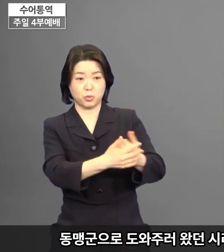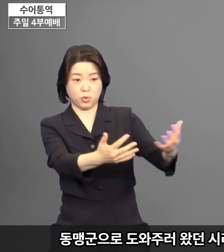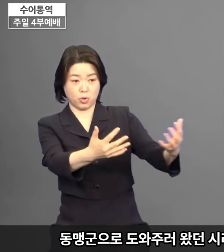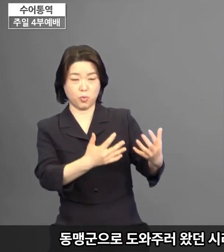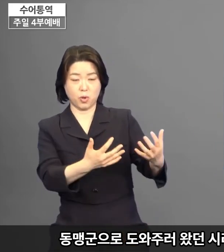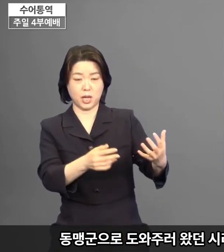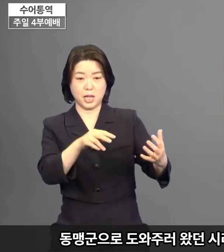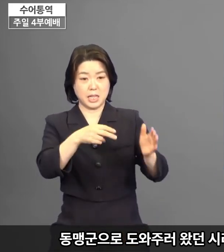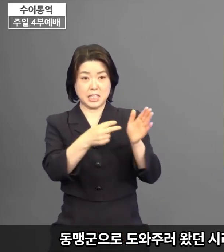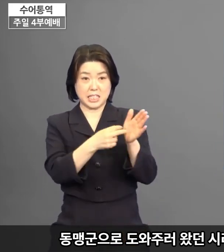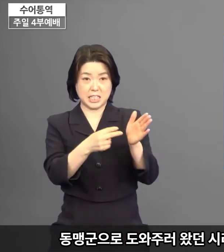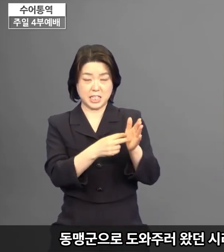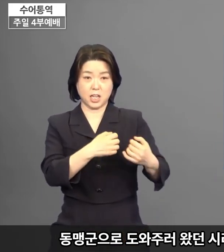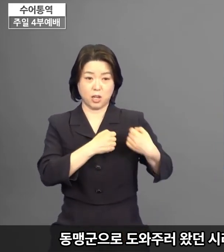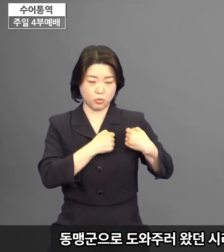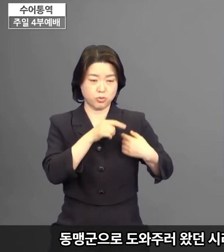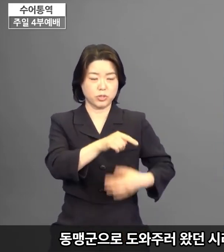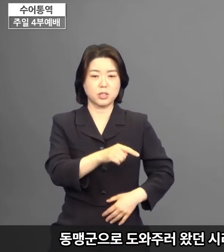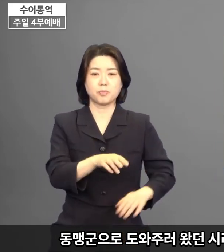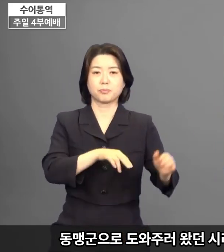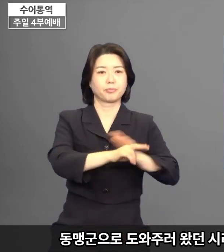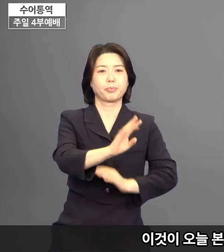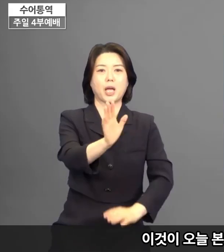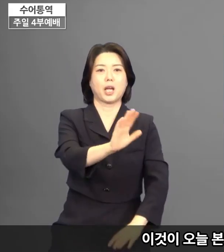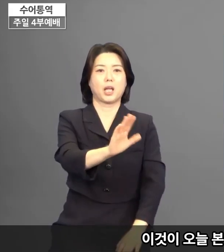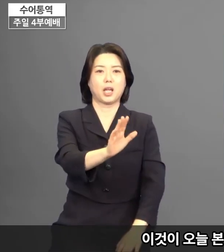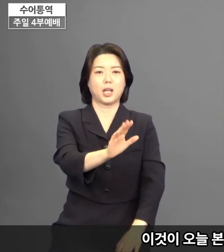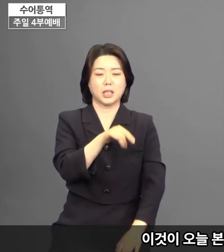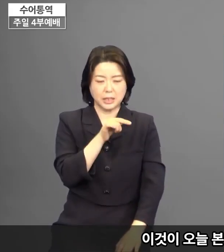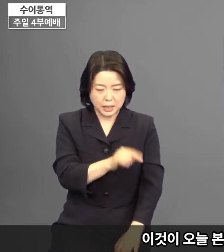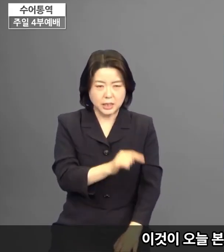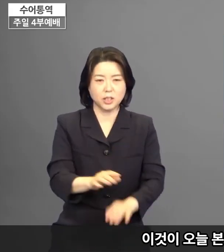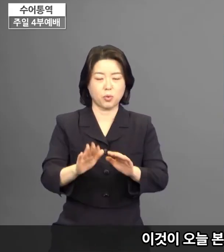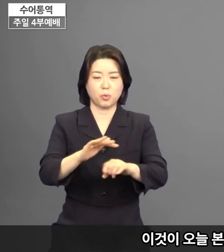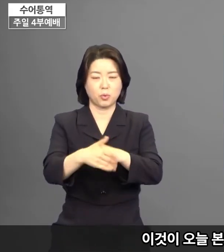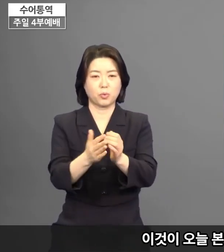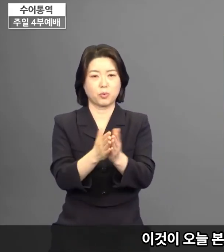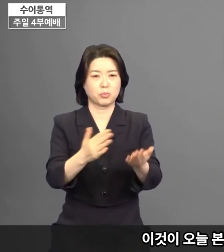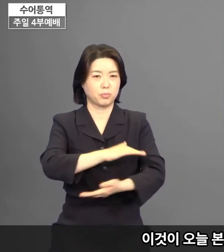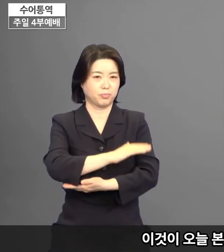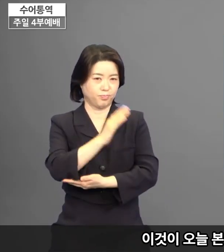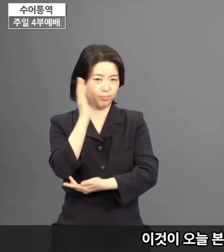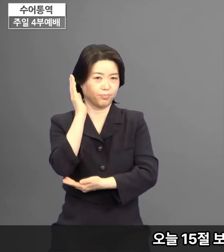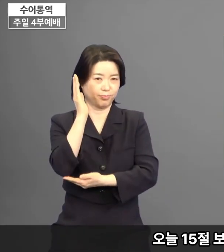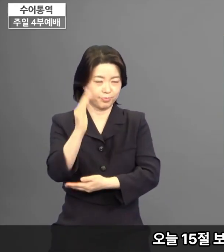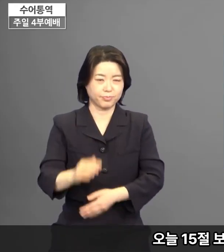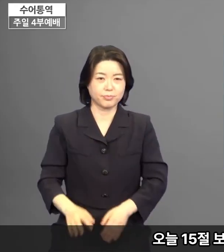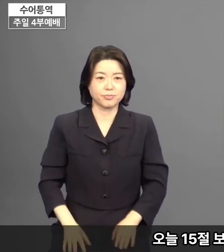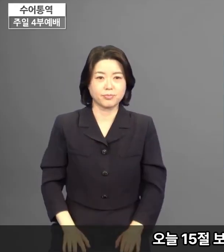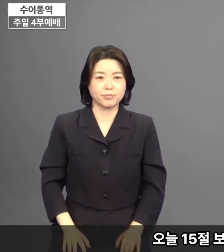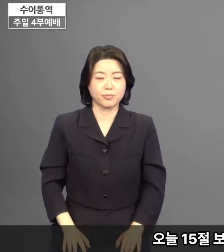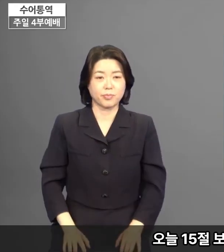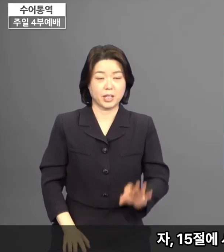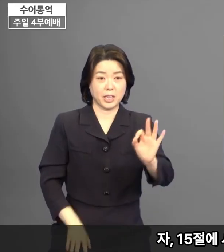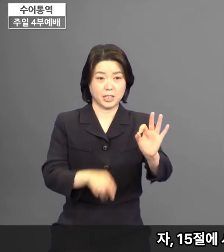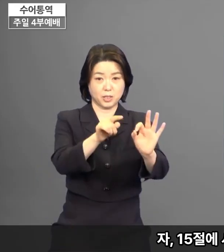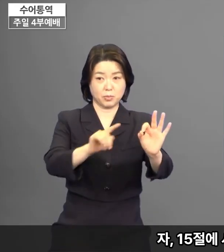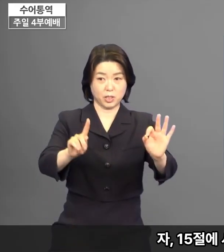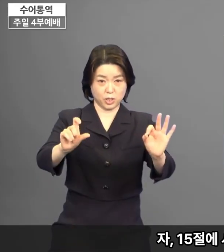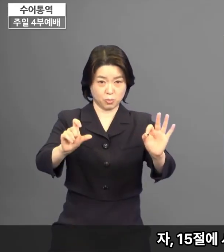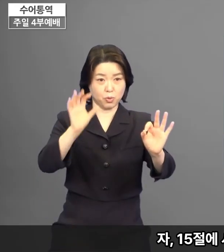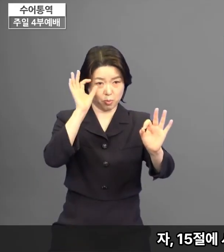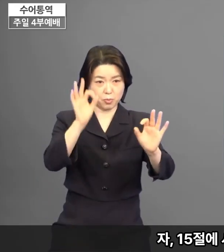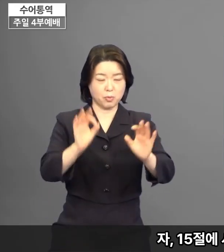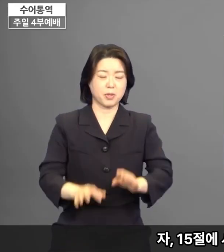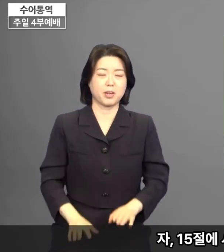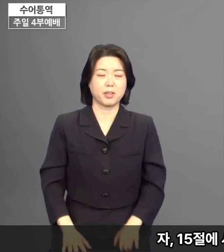왔던 시리아군이 물러나질 않는 겁니다. 이제 이것이 오늘 본문의 이야기예요. 자, 오늘 15절 보시기 바랍니다. 자,